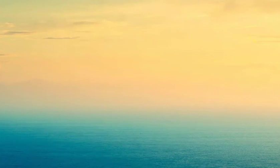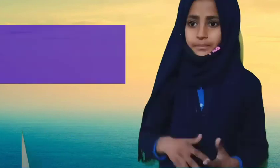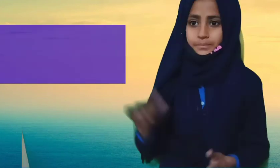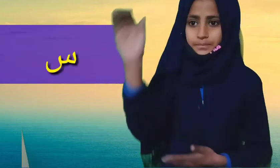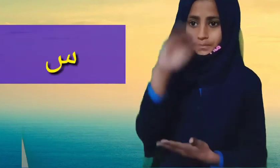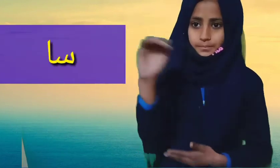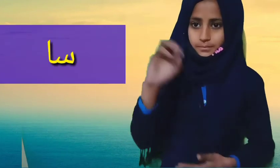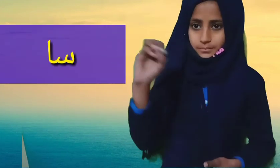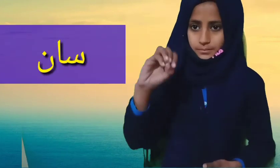सांप